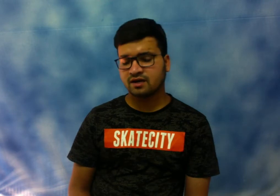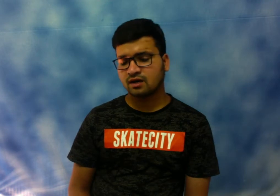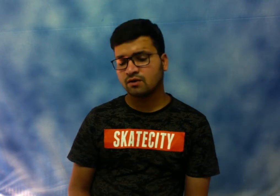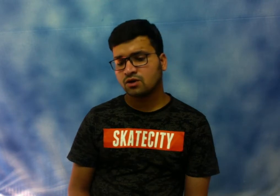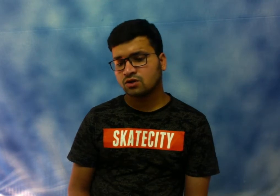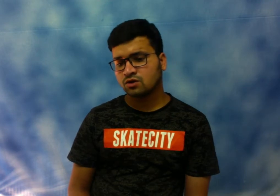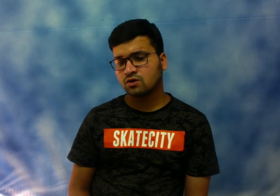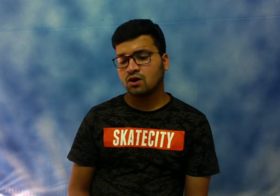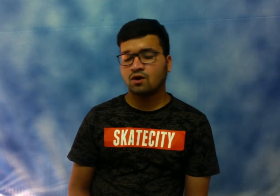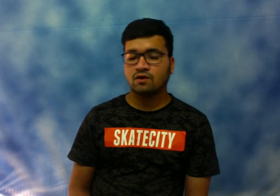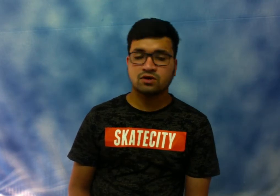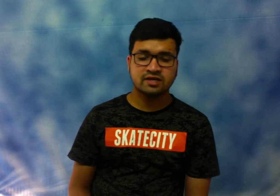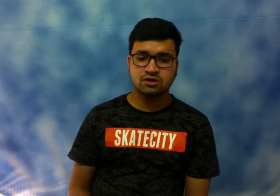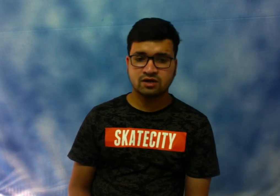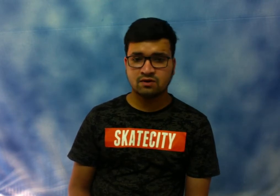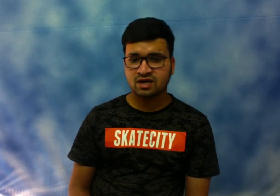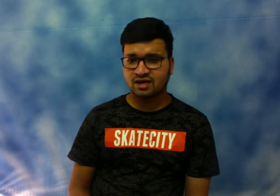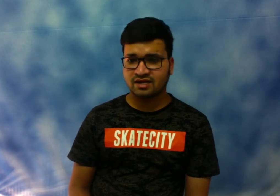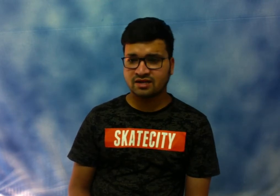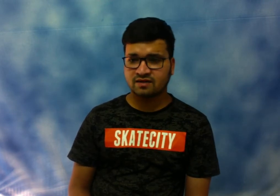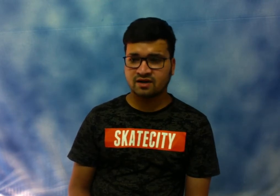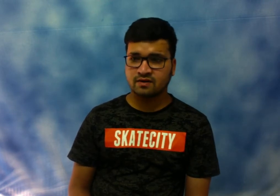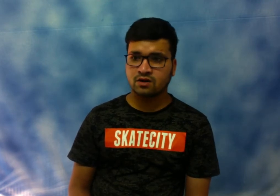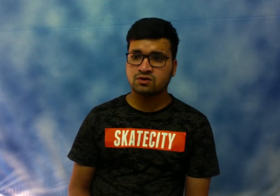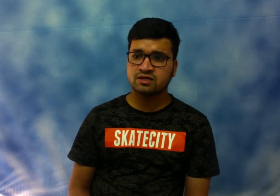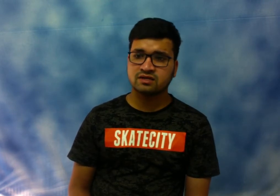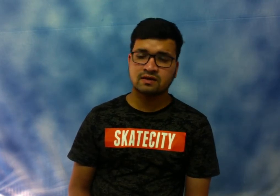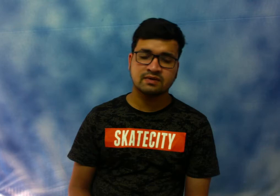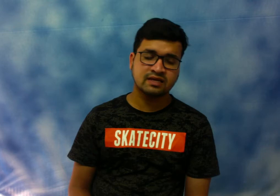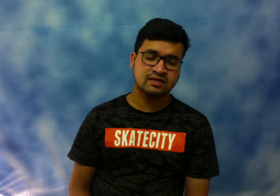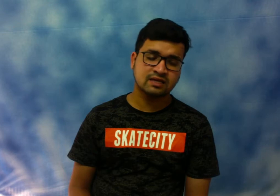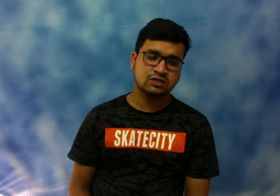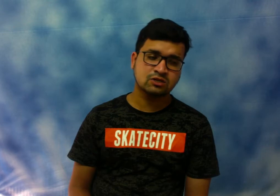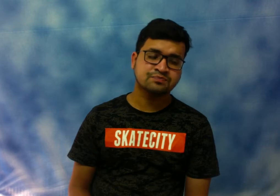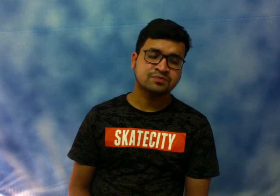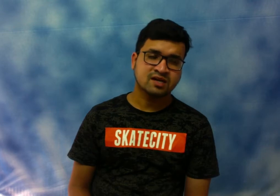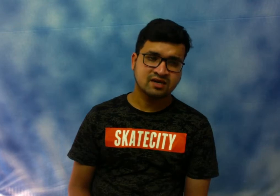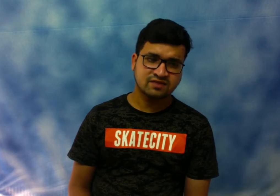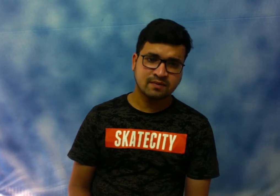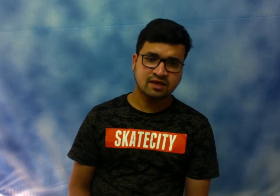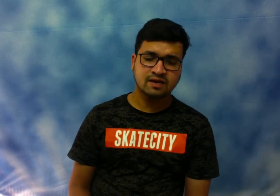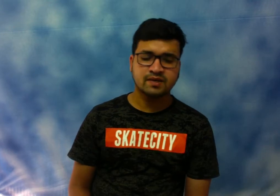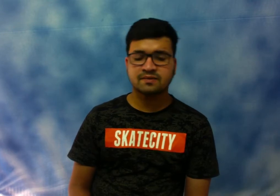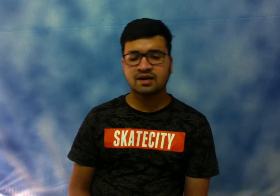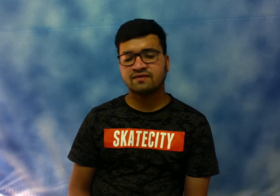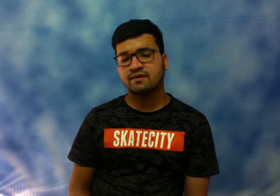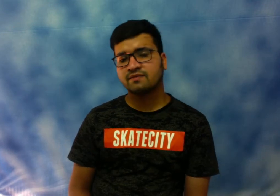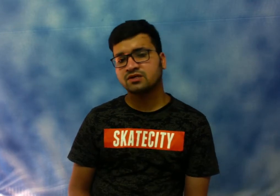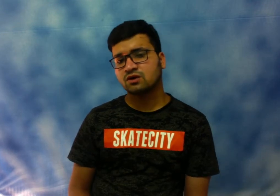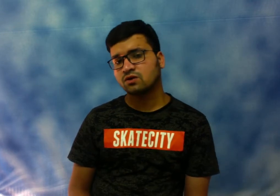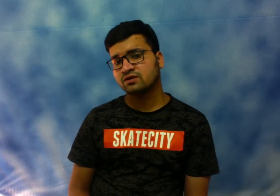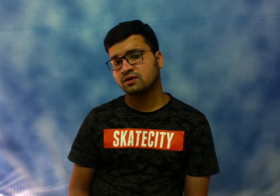मतलब तो ये तो रहा उनकी कंडीशन के बारे में। और दूसरी तरफ हम ये देखते हैं कि जो रिच फैमिलीज या मिडिल क्लास फैमिलीज में जो लोग होते हैं उनके